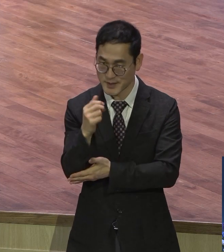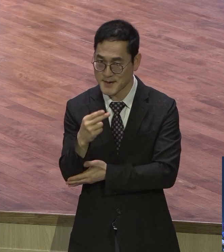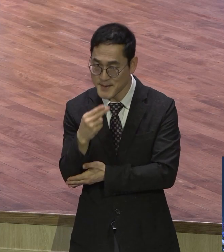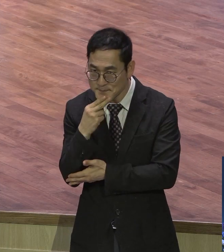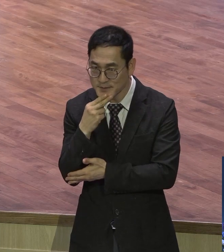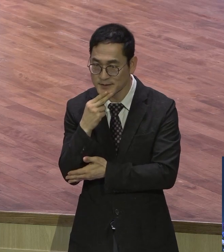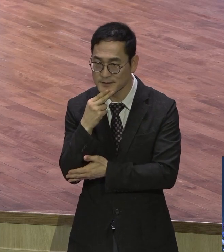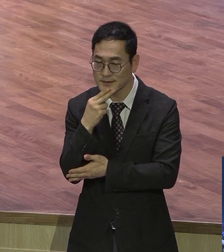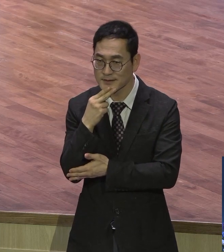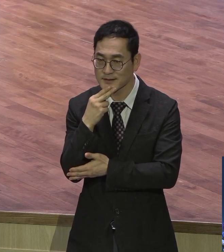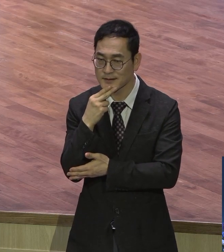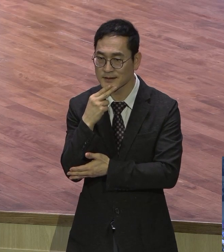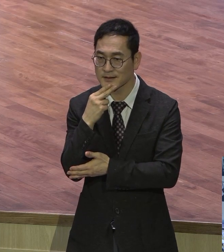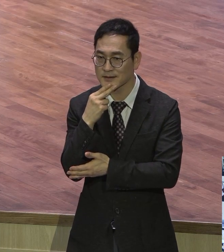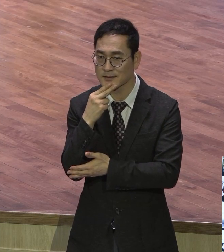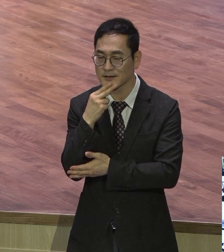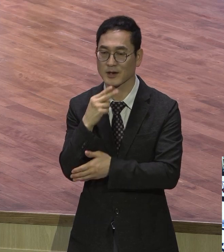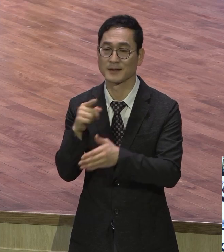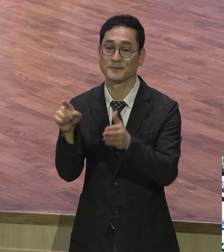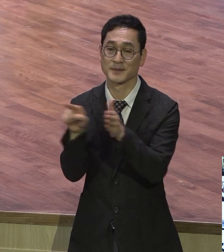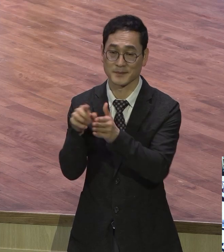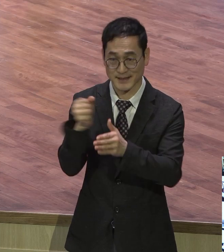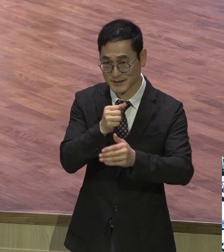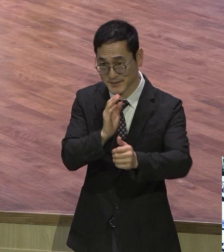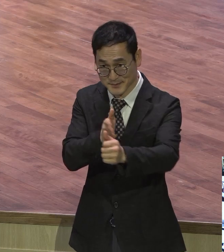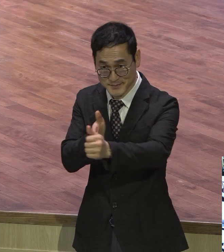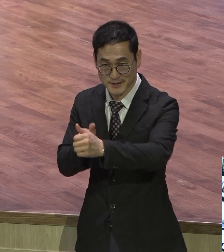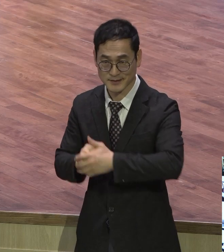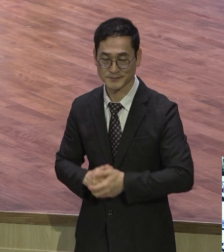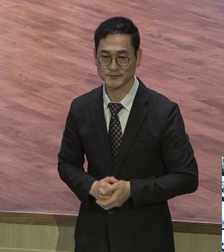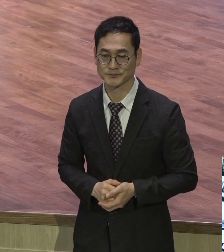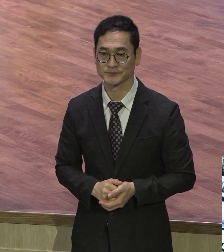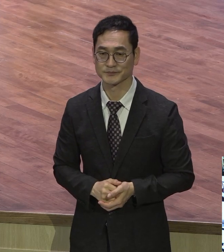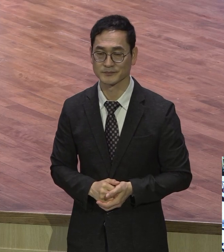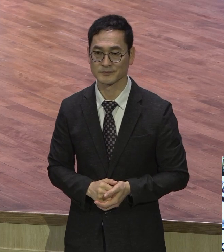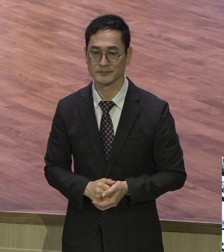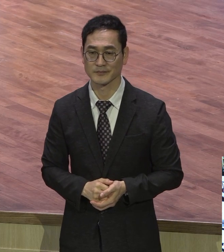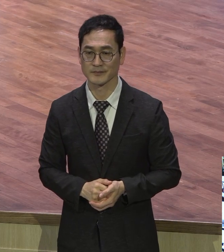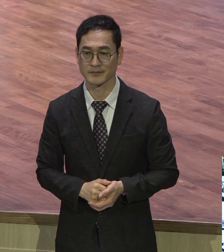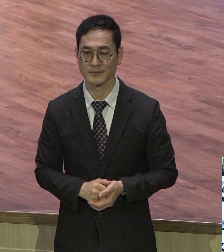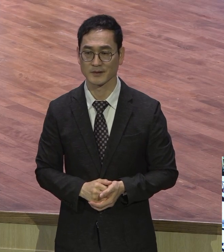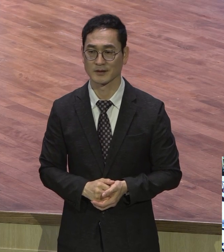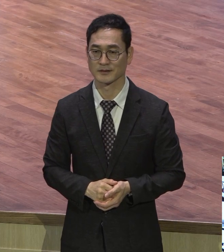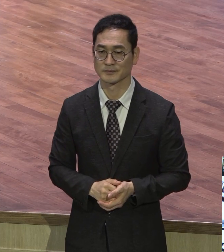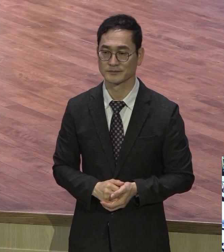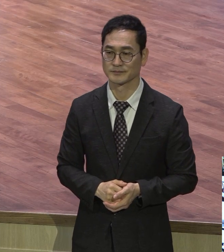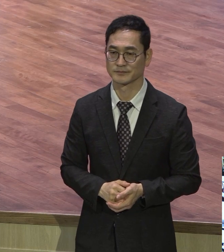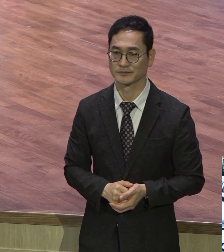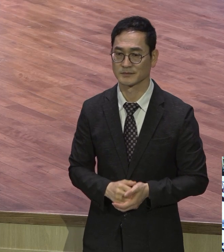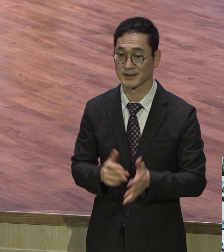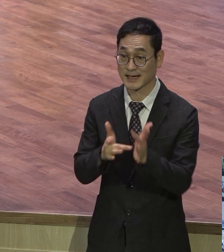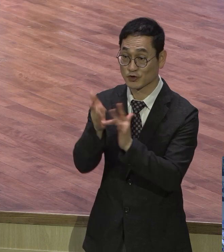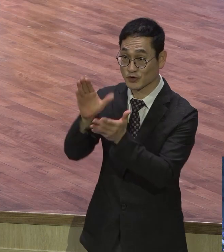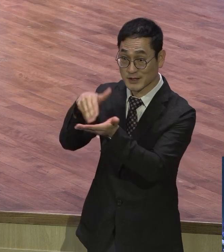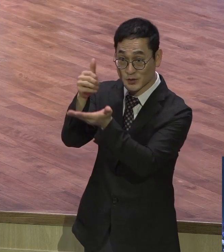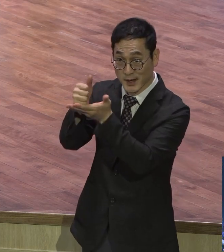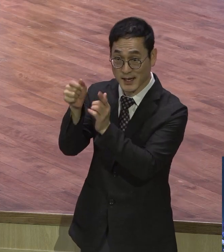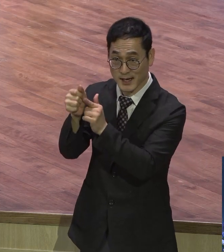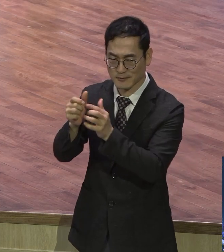신앙생활 하시길 바랍니다 예수 그리스도의 유일성 절대성 완전성